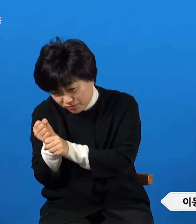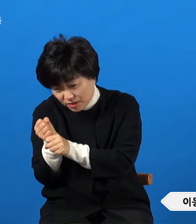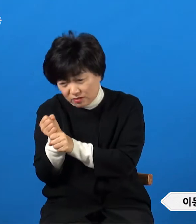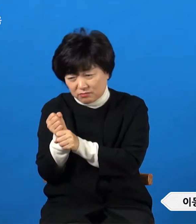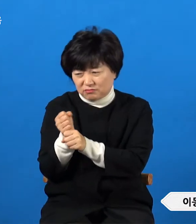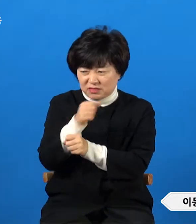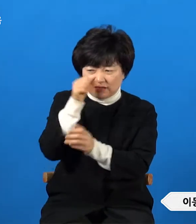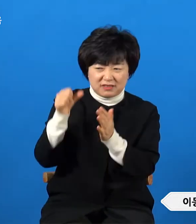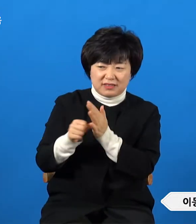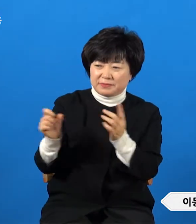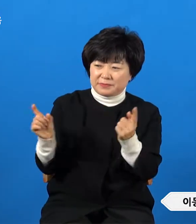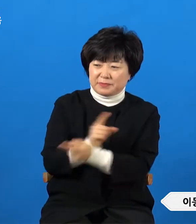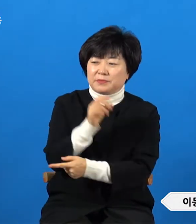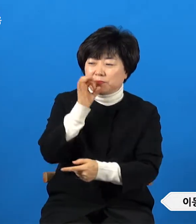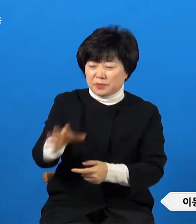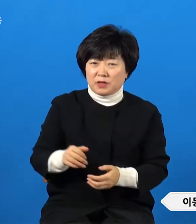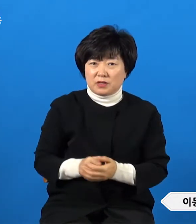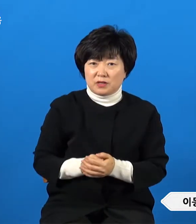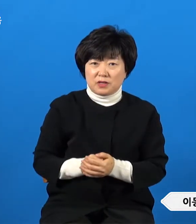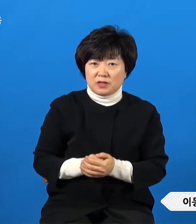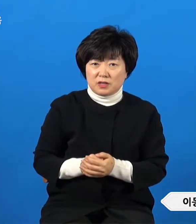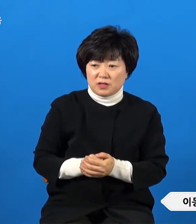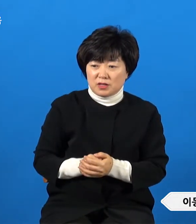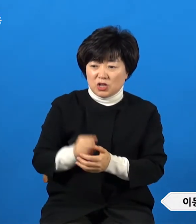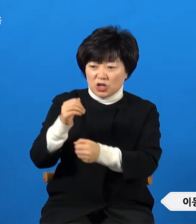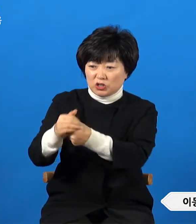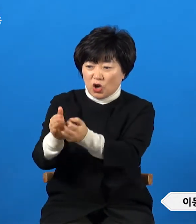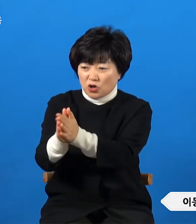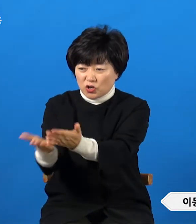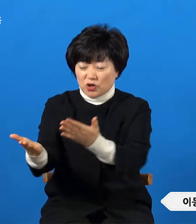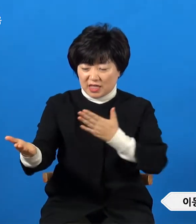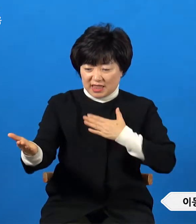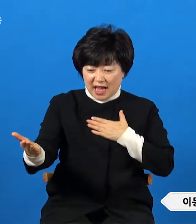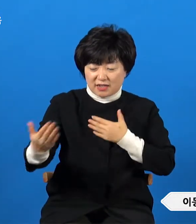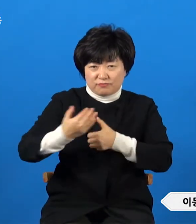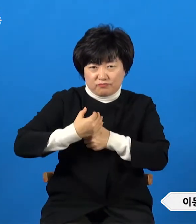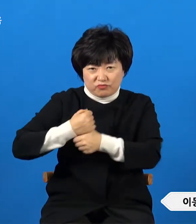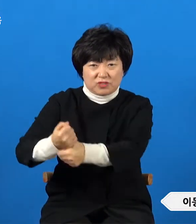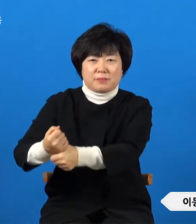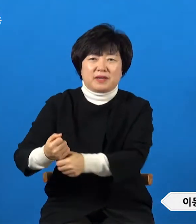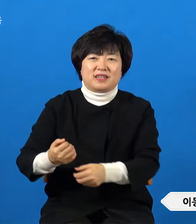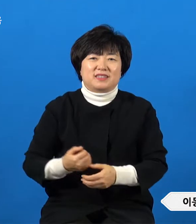변하겠나? 성경이 자네를 붙들어야지.